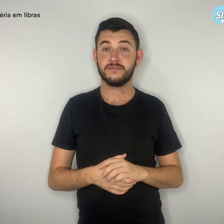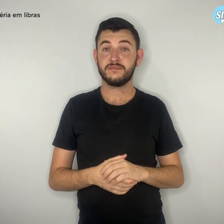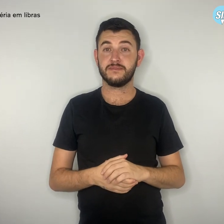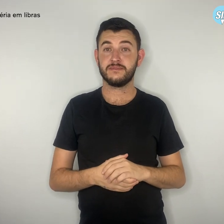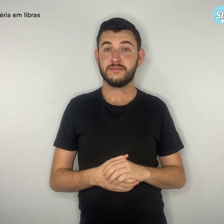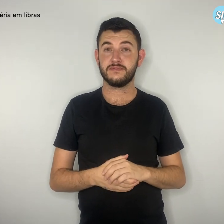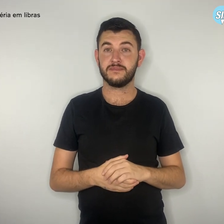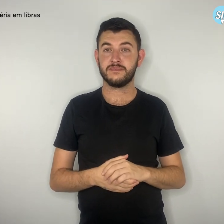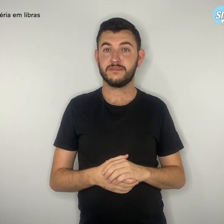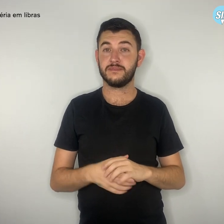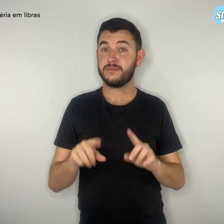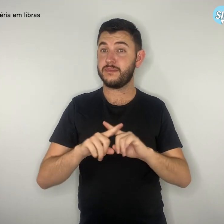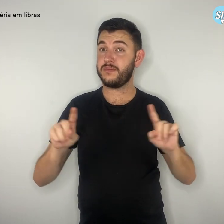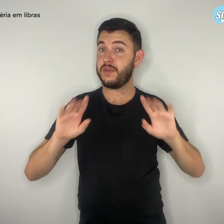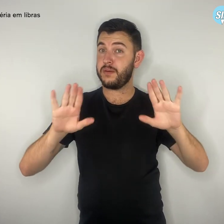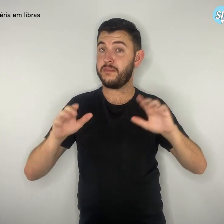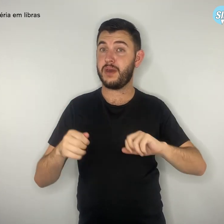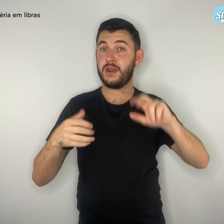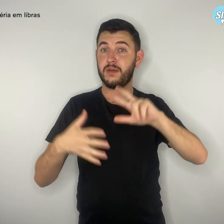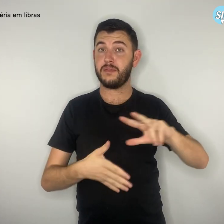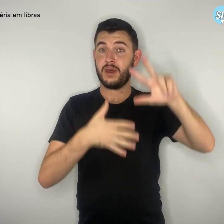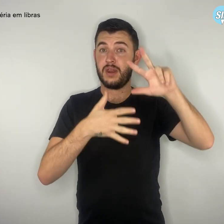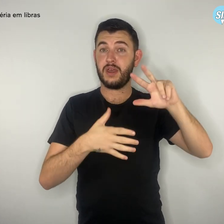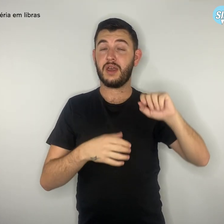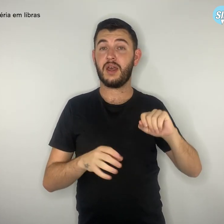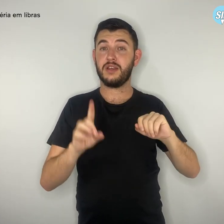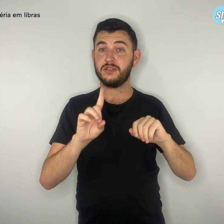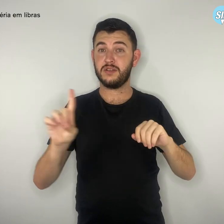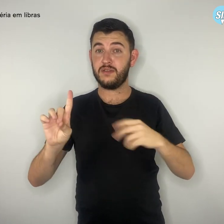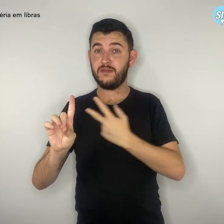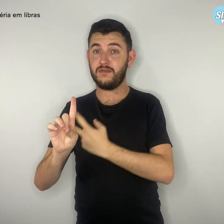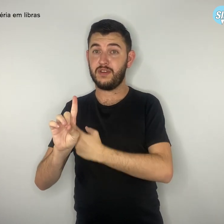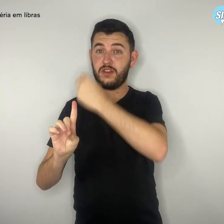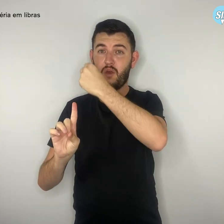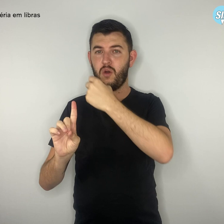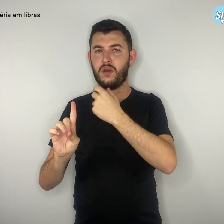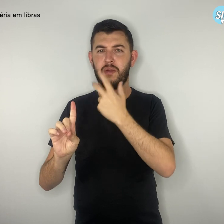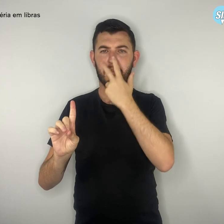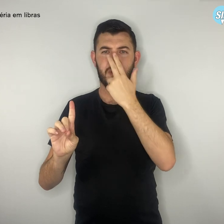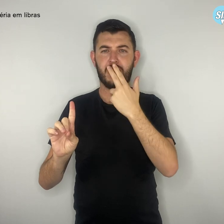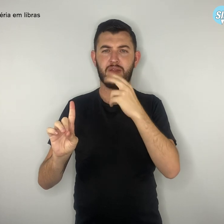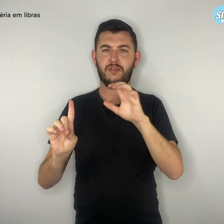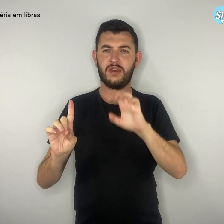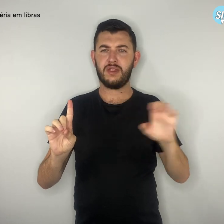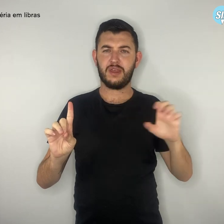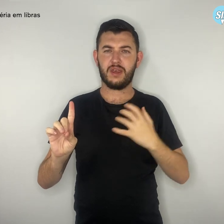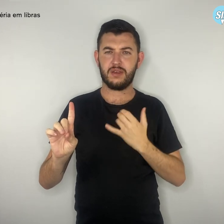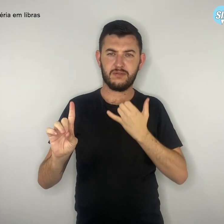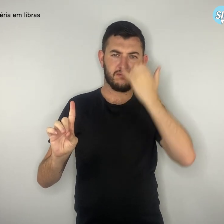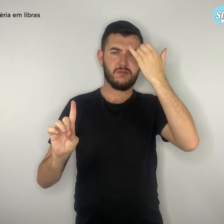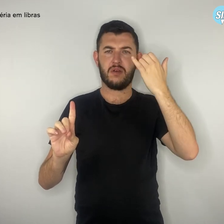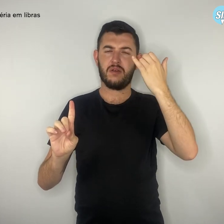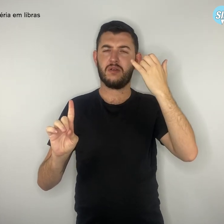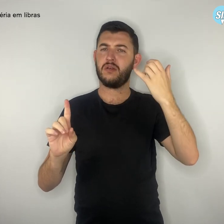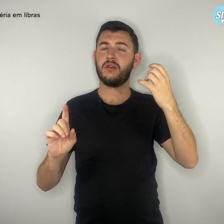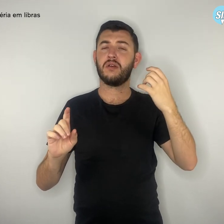Mas essa aparente vitória da direita na América Latina ante o fracasso, entre aspas, da